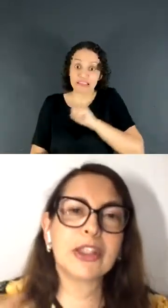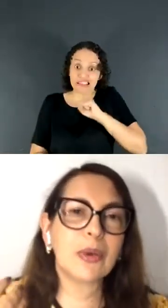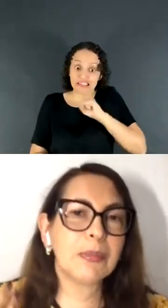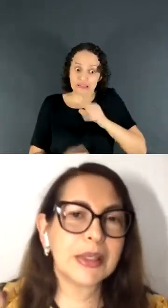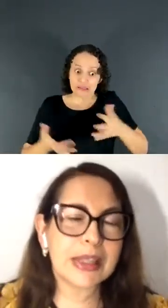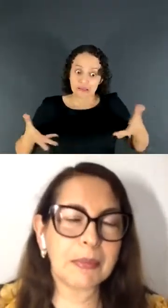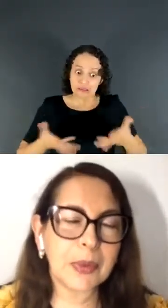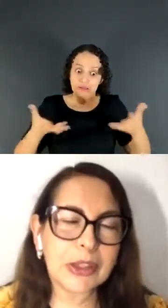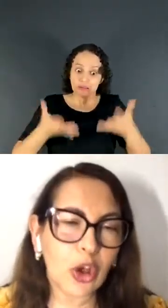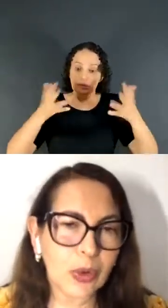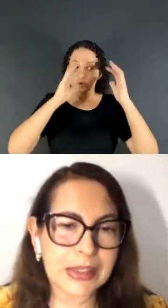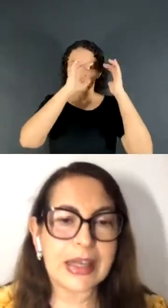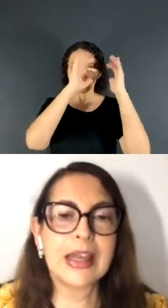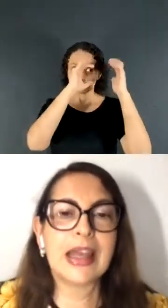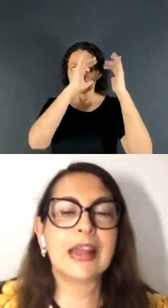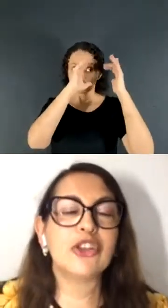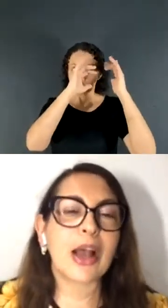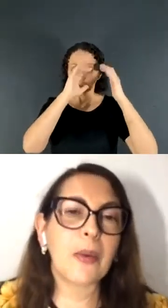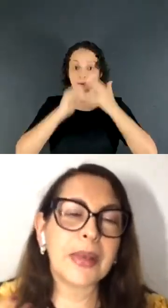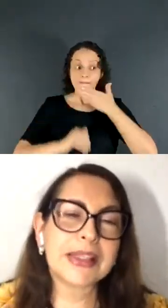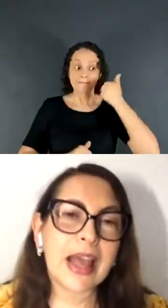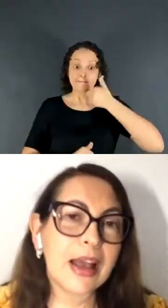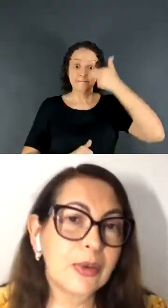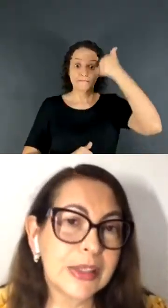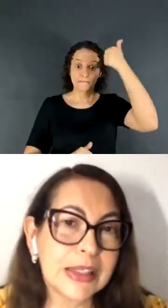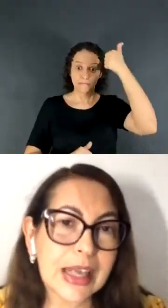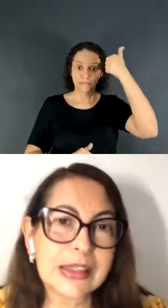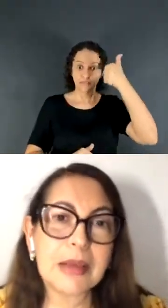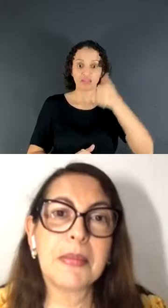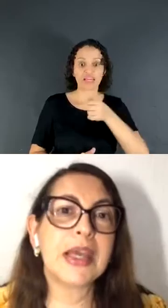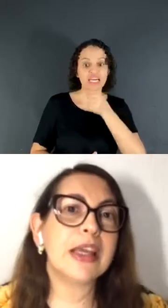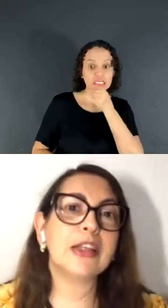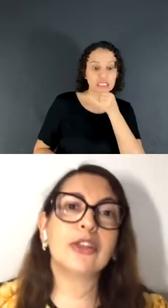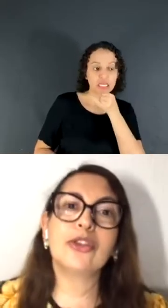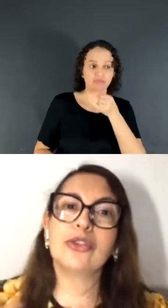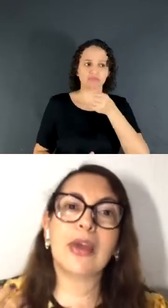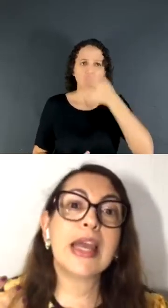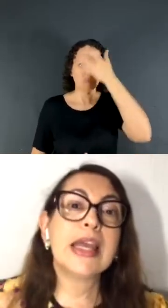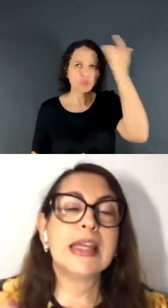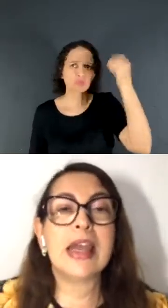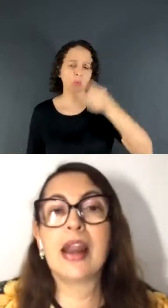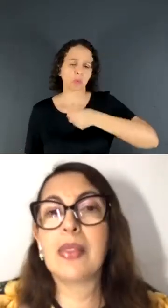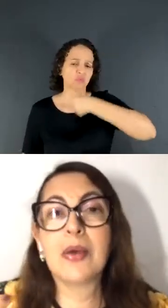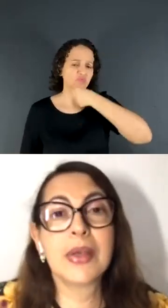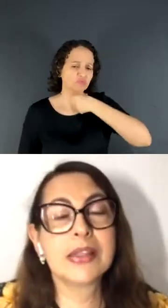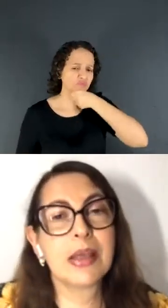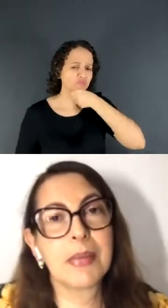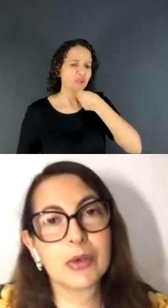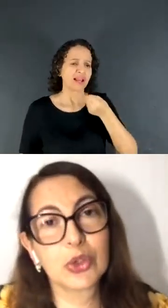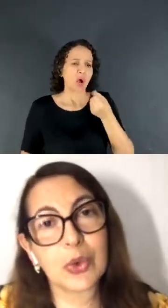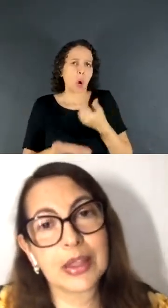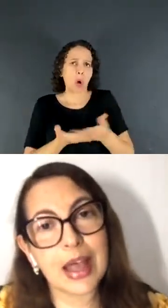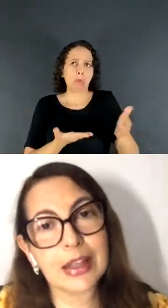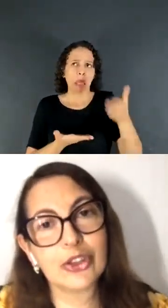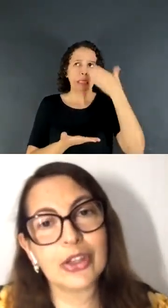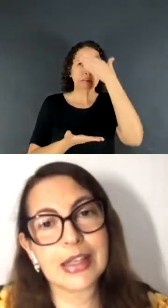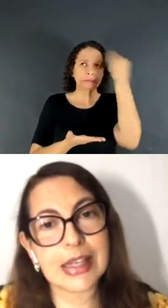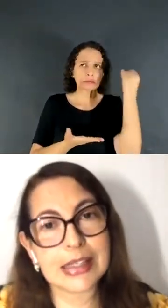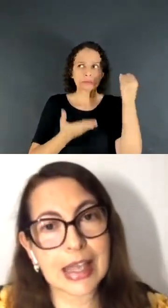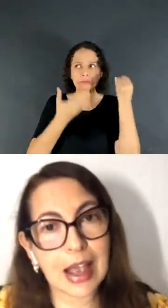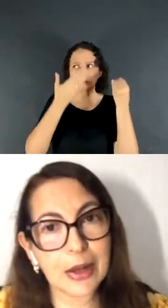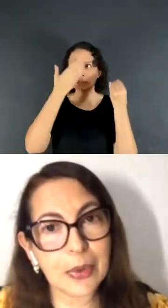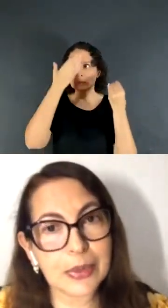se a pessoa, por exemplo, idosa, ela já começar com os esquecimentos, né? E ela não receber os